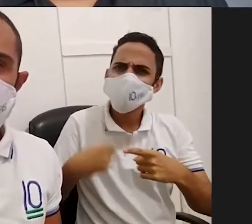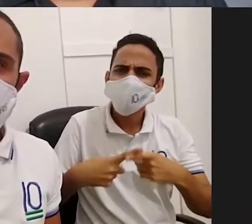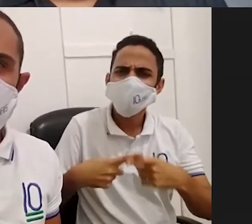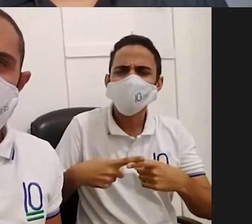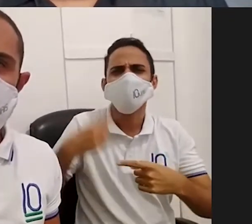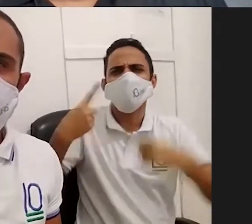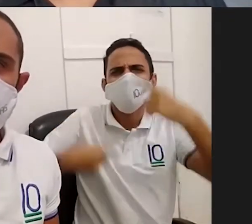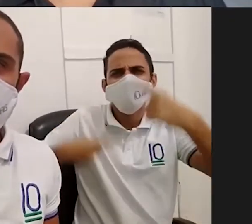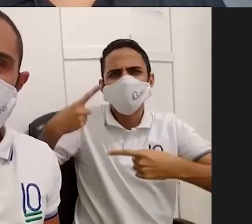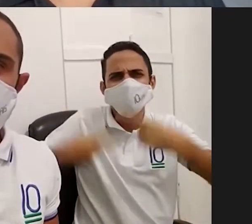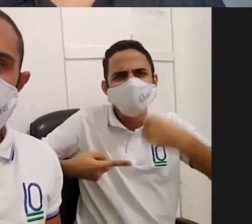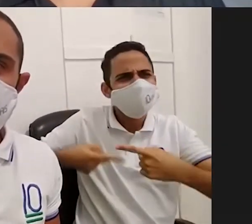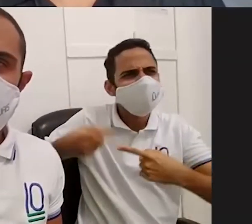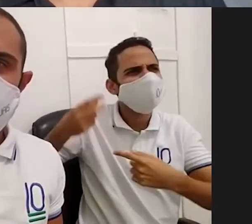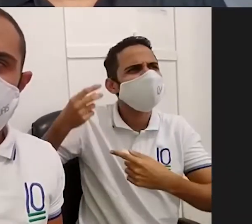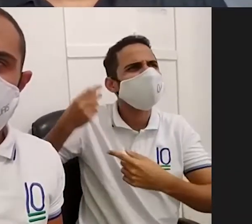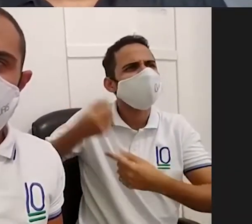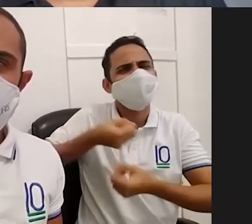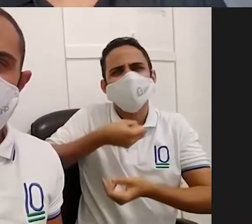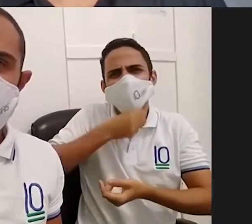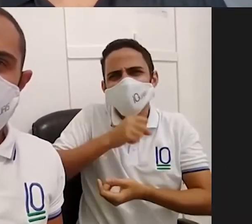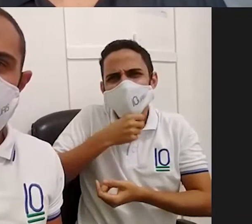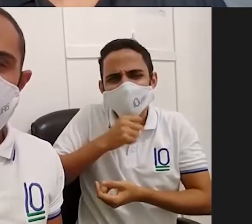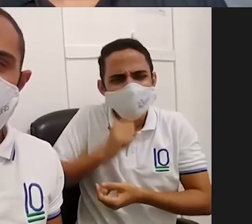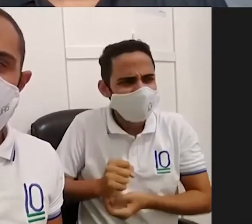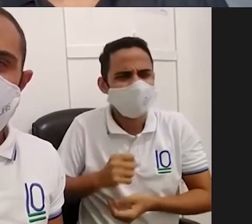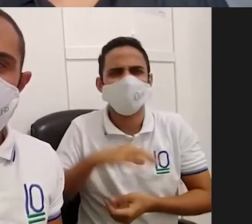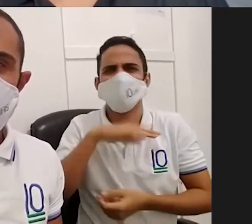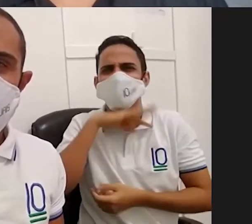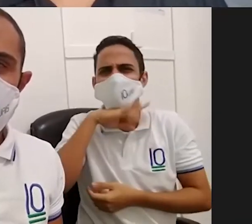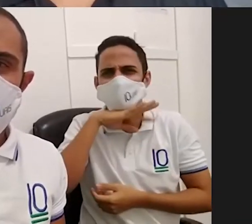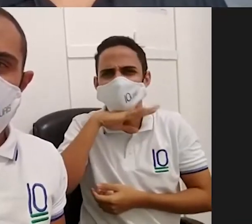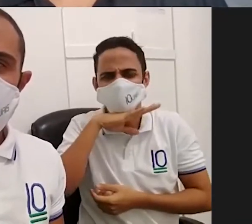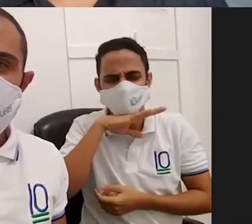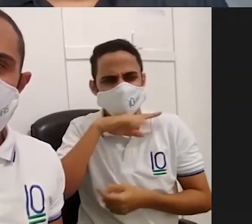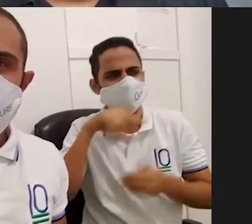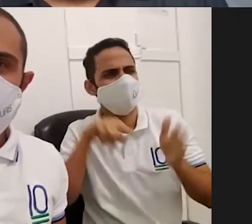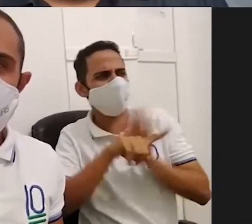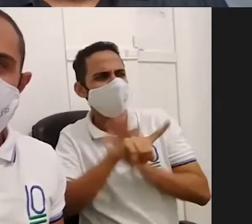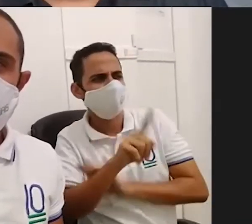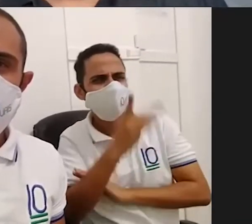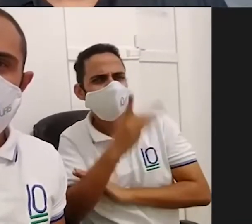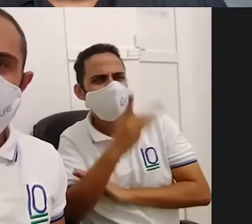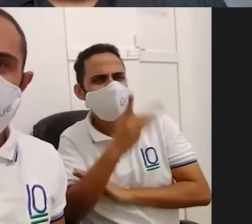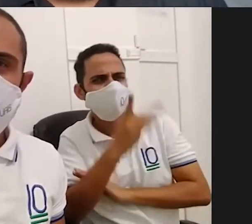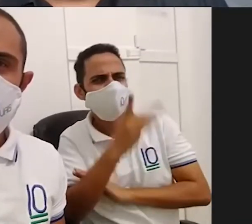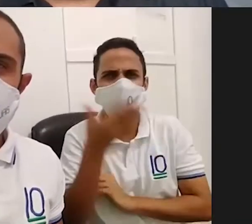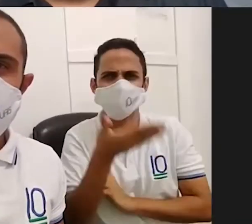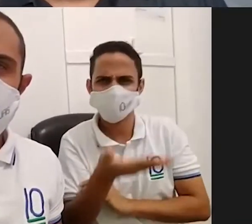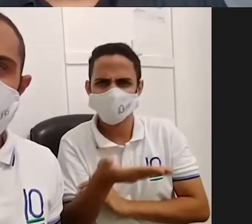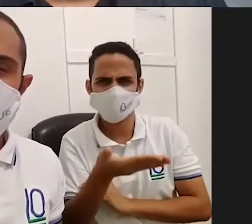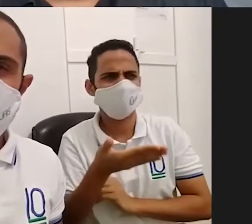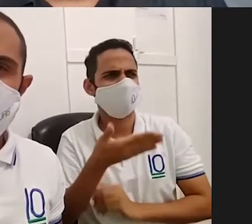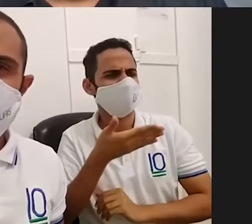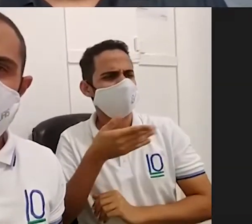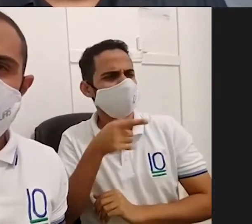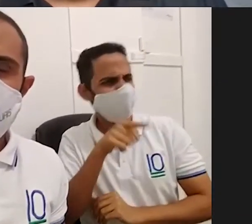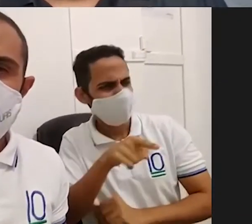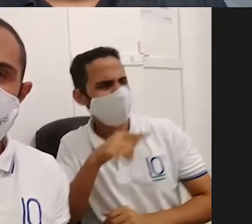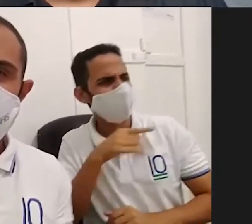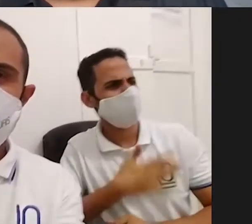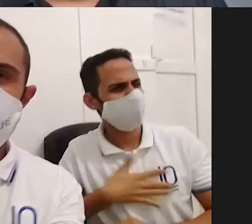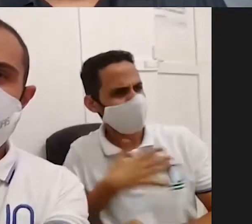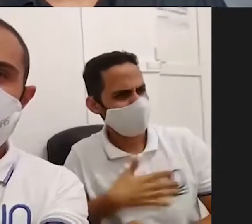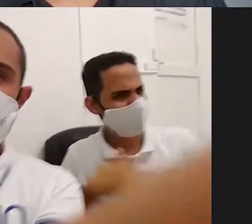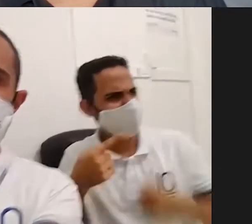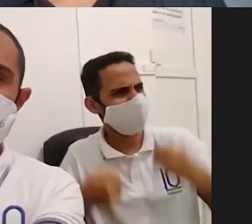política. Se você for perguntar ao natalense comum se ele gosta de política, muito provavelmente a maioria vai dizer que não gosta, porque esse é o objetivo da política